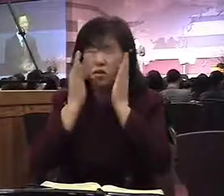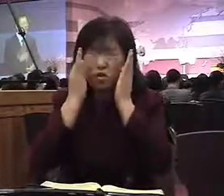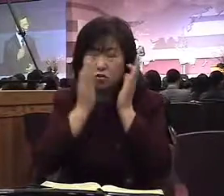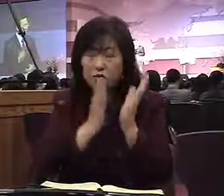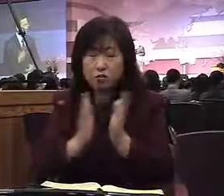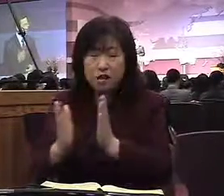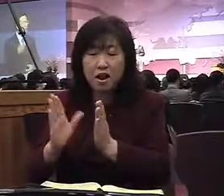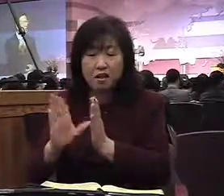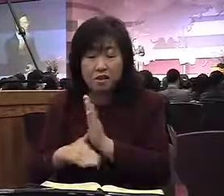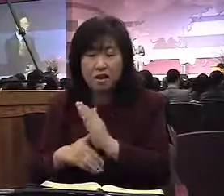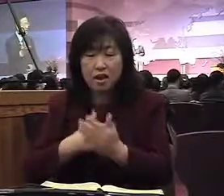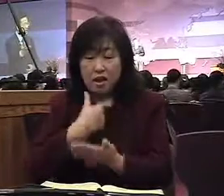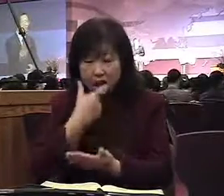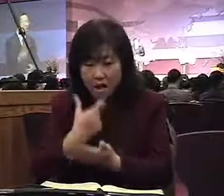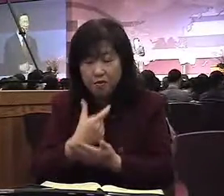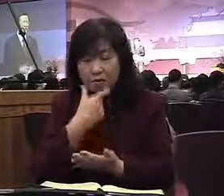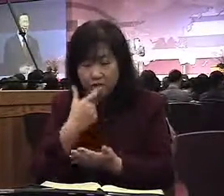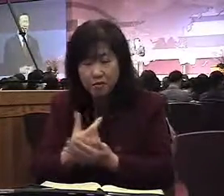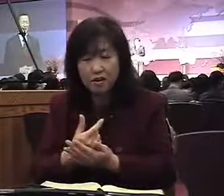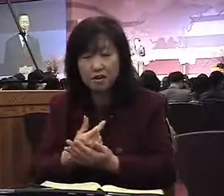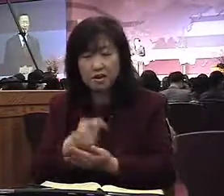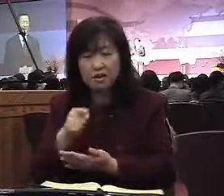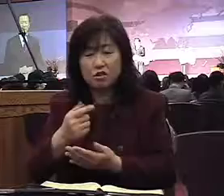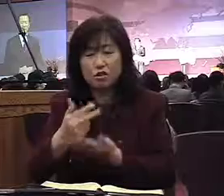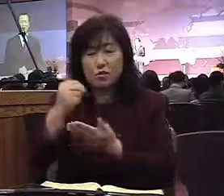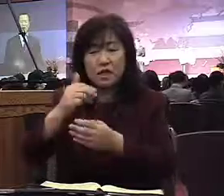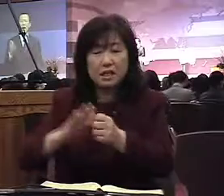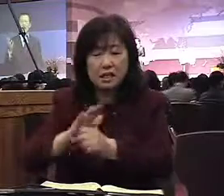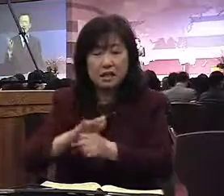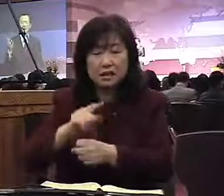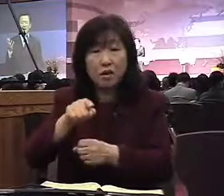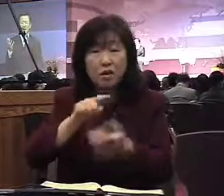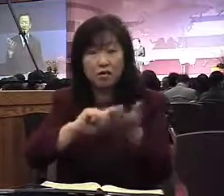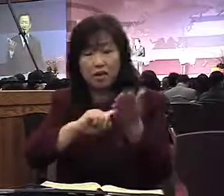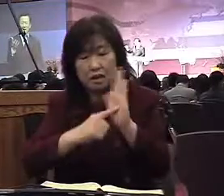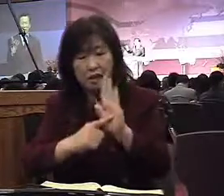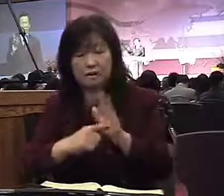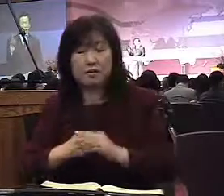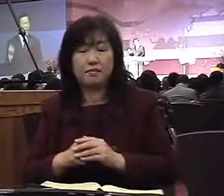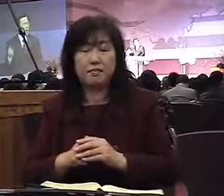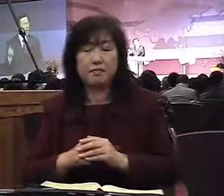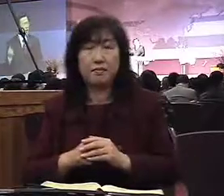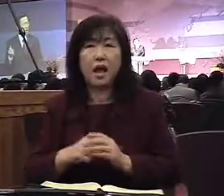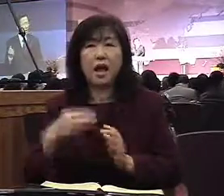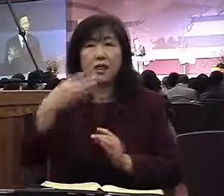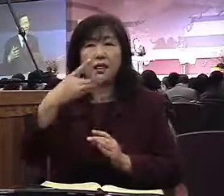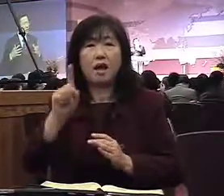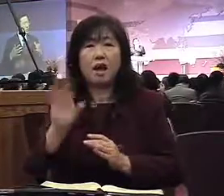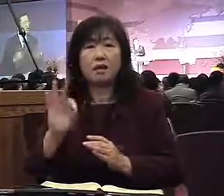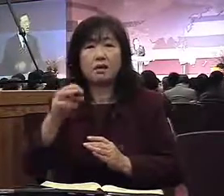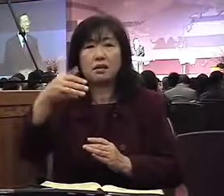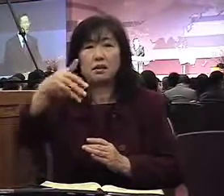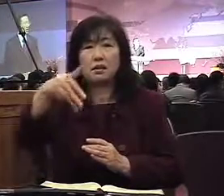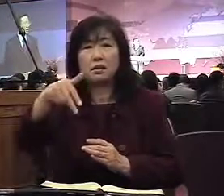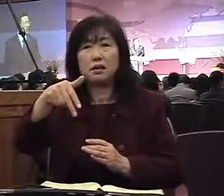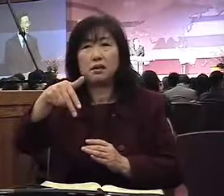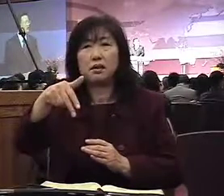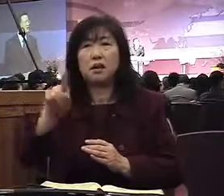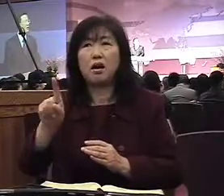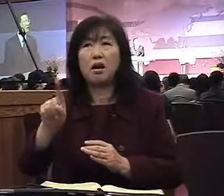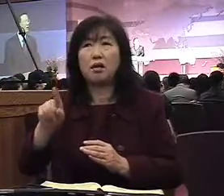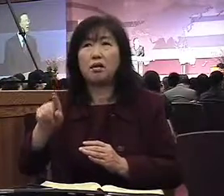준비할 때 감동을 하고 주님의 사랑을 그것으로 우리가 나타내는 거예요. 여러분 탕자가 돌아올 때에 자기는 종 되려고